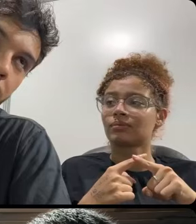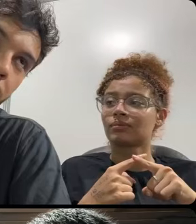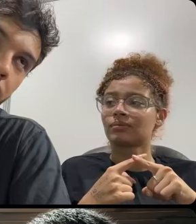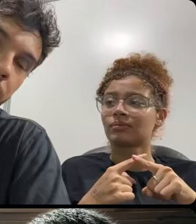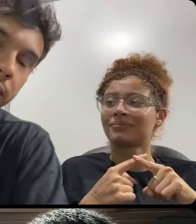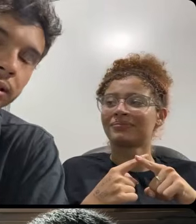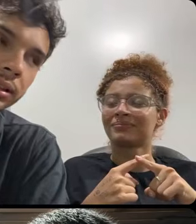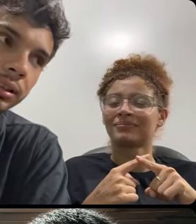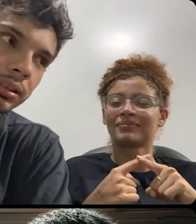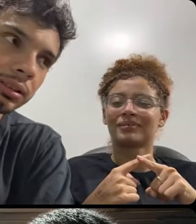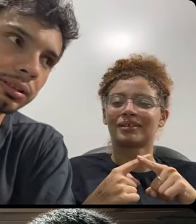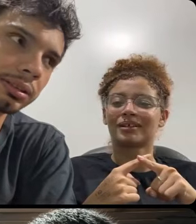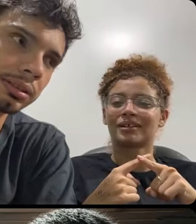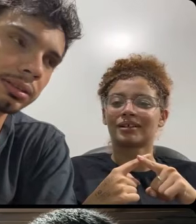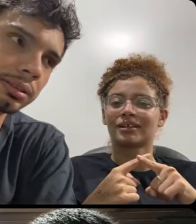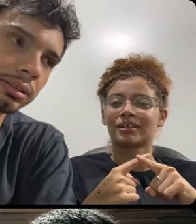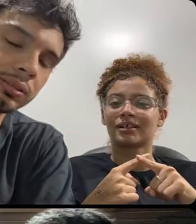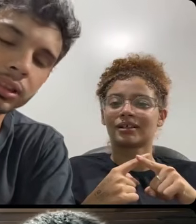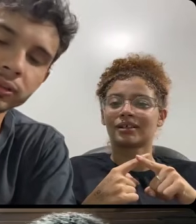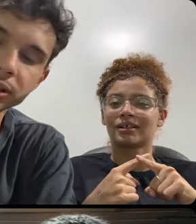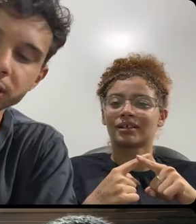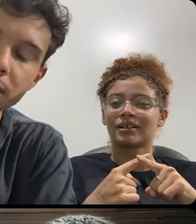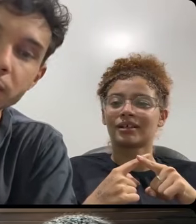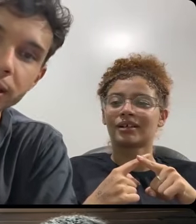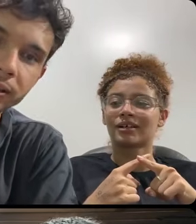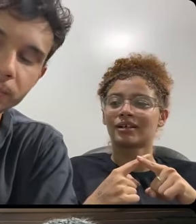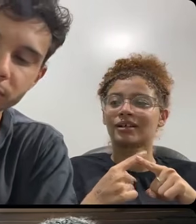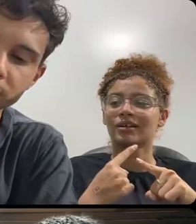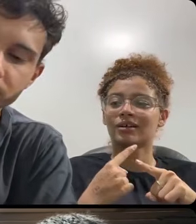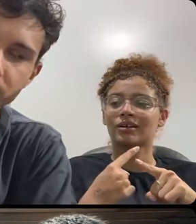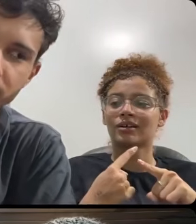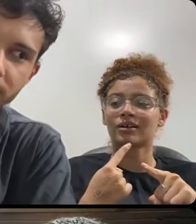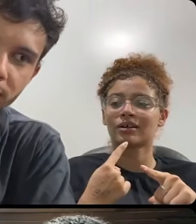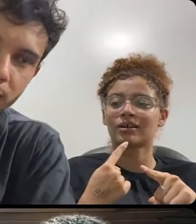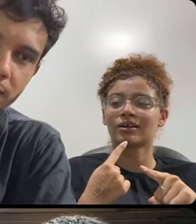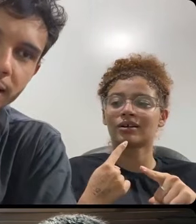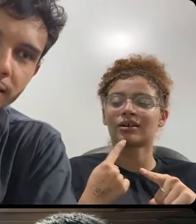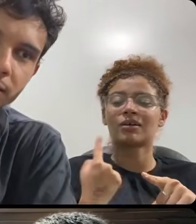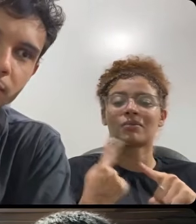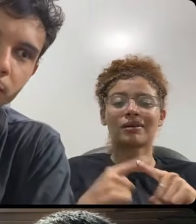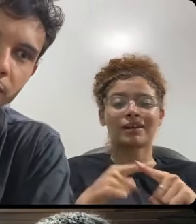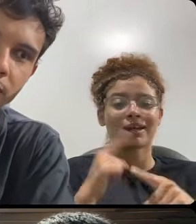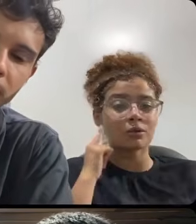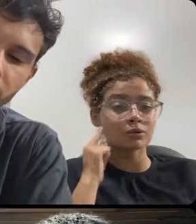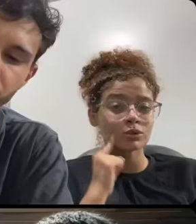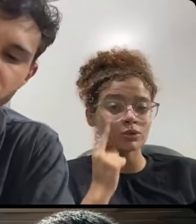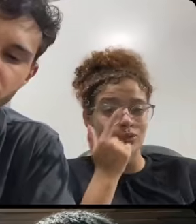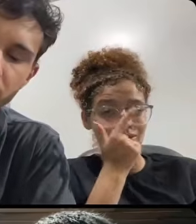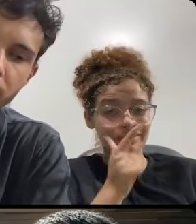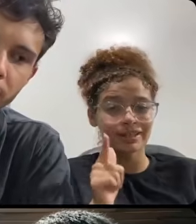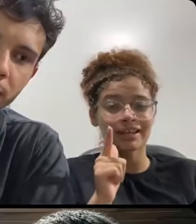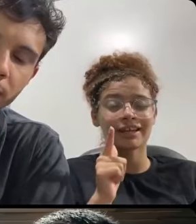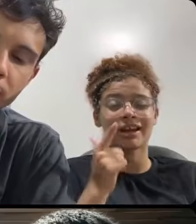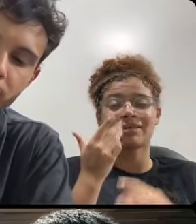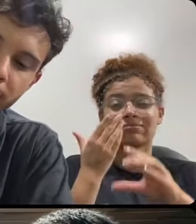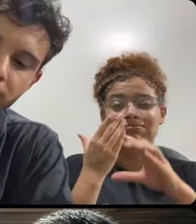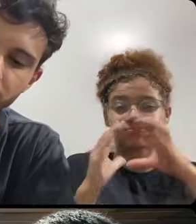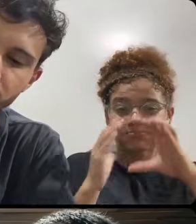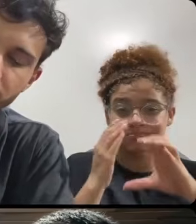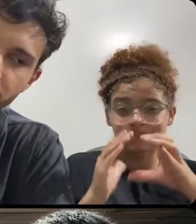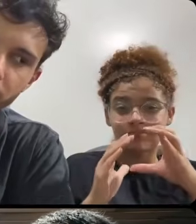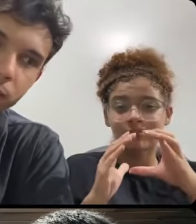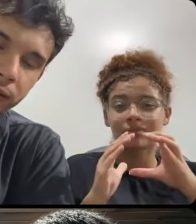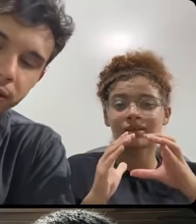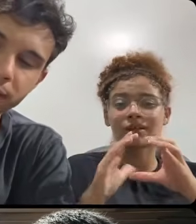quer dizer, dessa Tranquilo. não que não pode Isso. ouvir, mas eles conseguem se comunicar com uma pessoa que